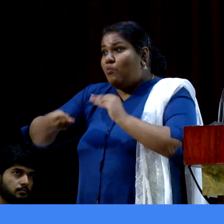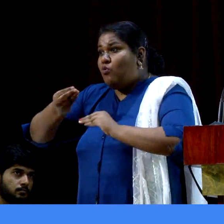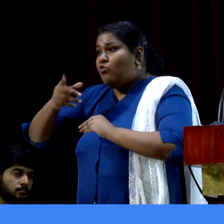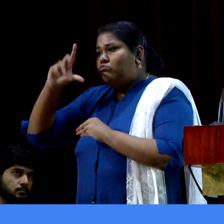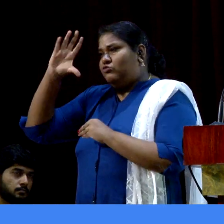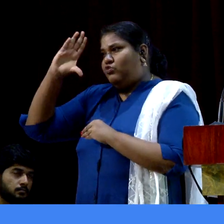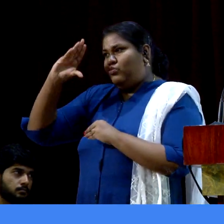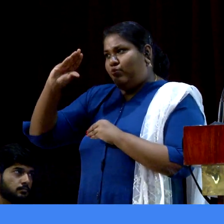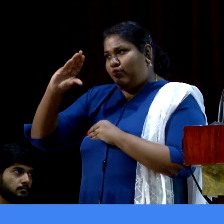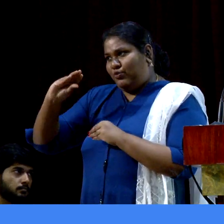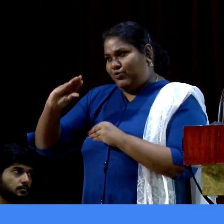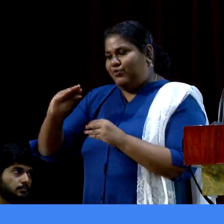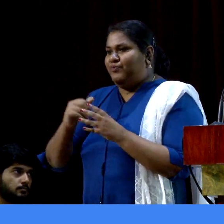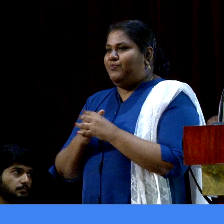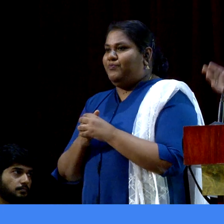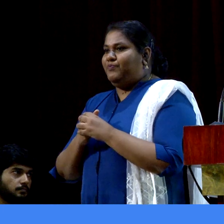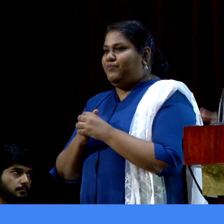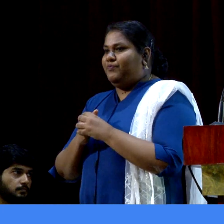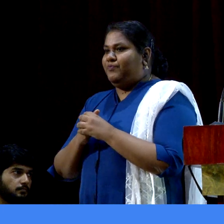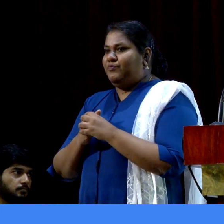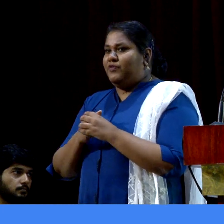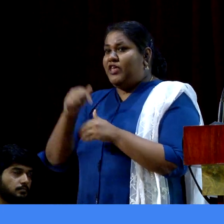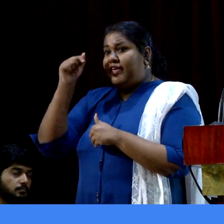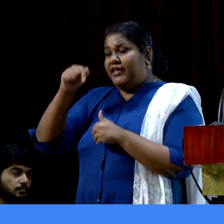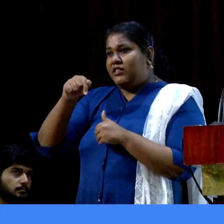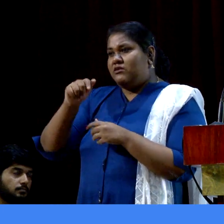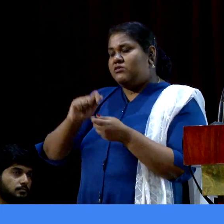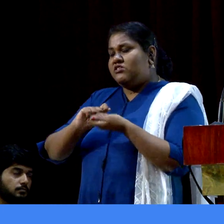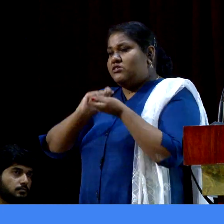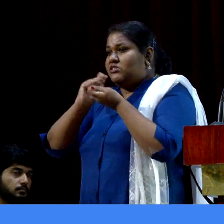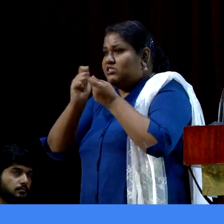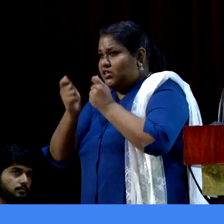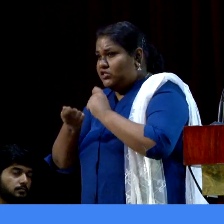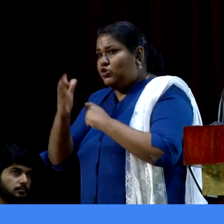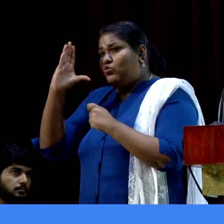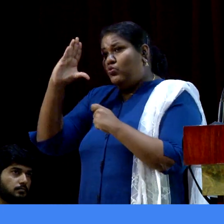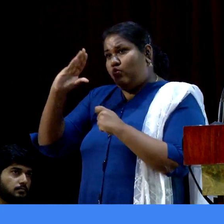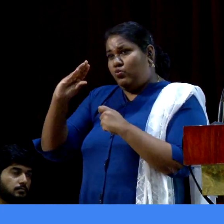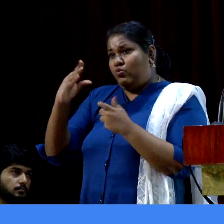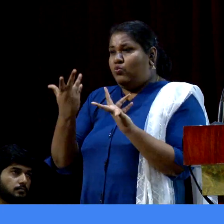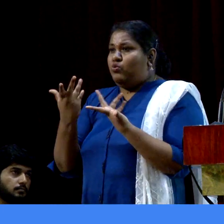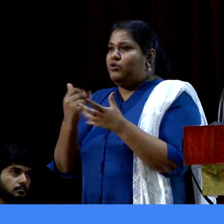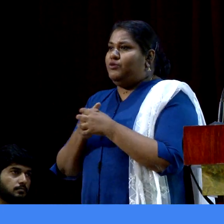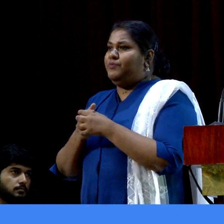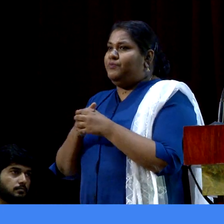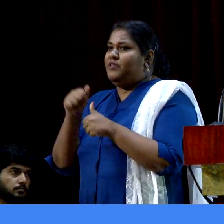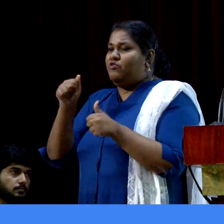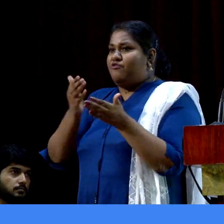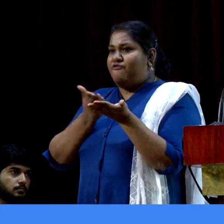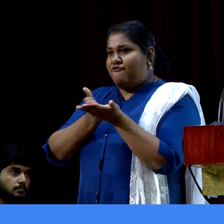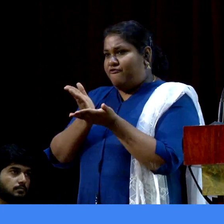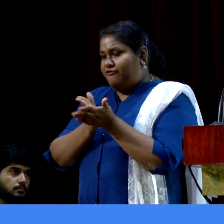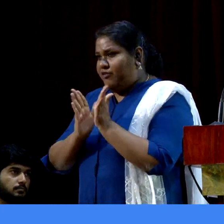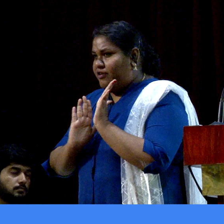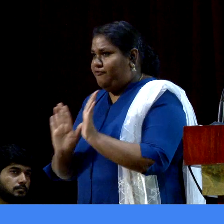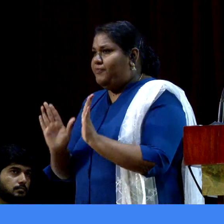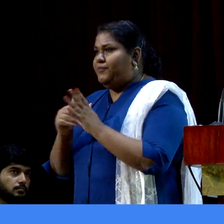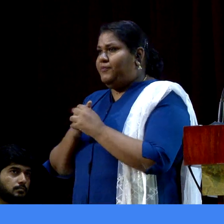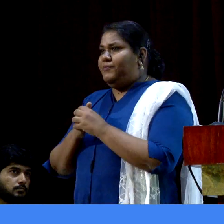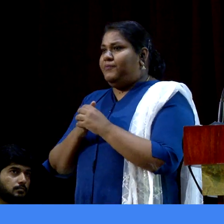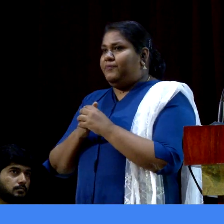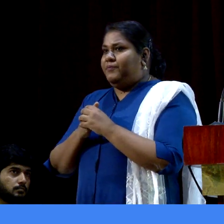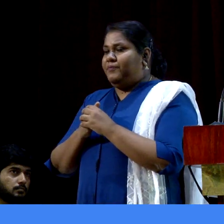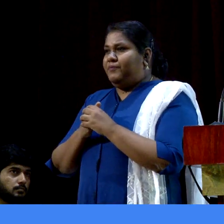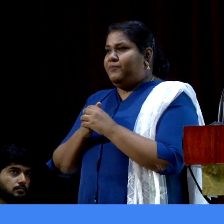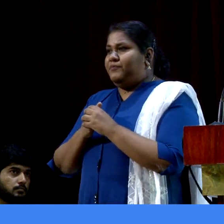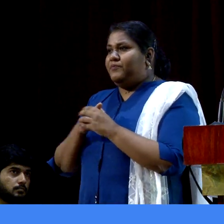பெரும் பிரச்சனை. அந்த குத்தகையும் அளவீட்டை குறைத்து வழங்கப்பட்ட சூழல் சீர்திருத்தம். பிறகு